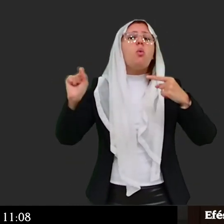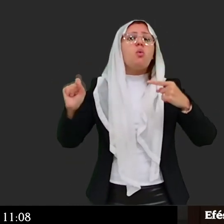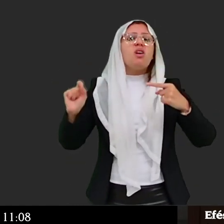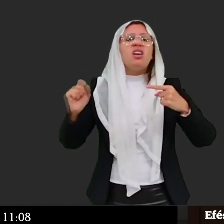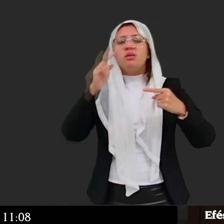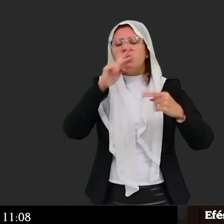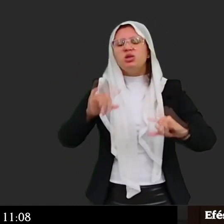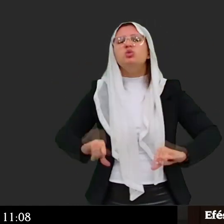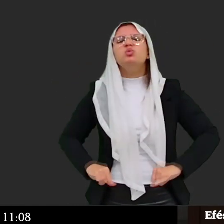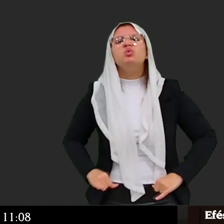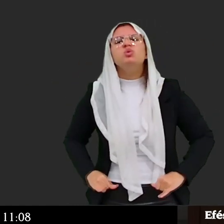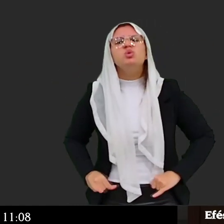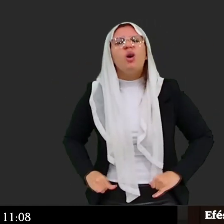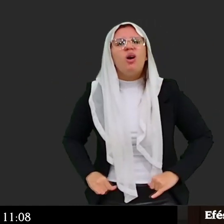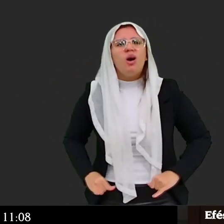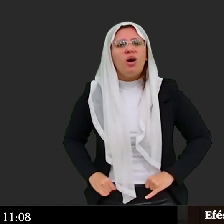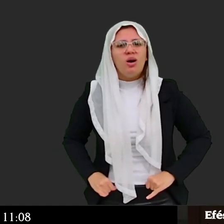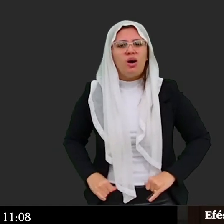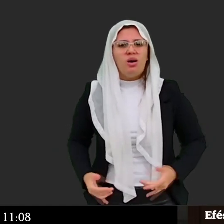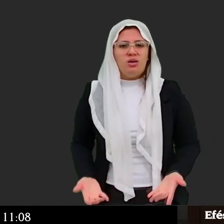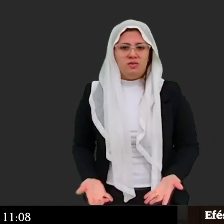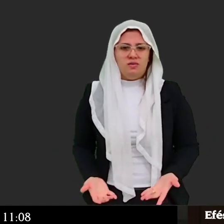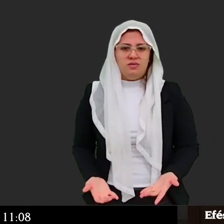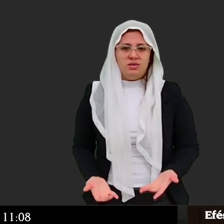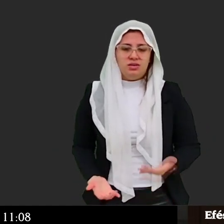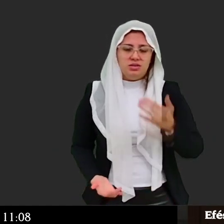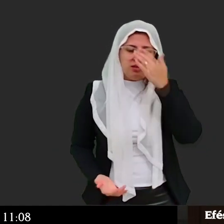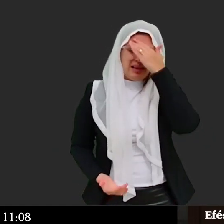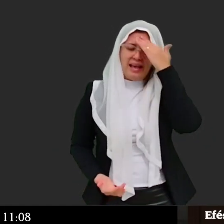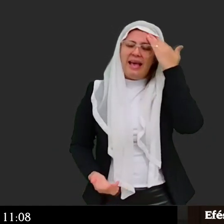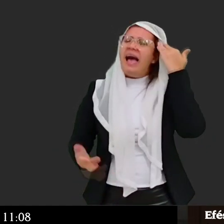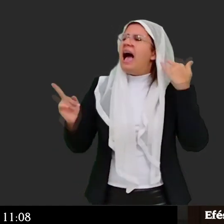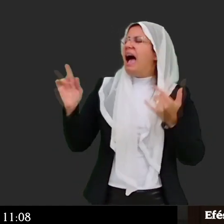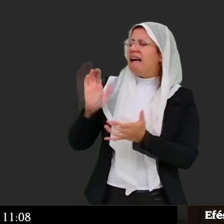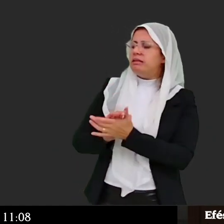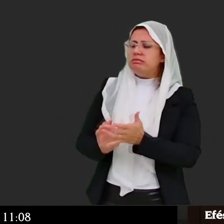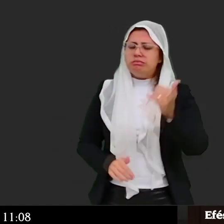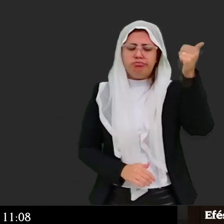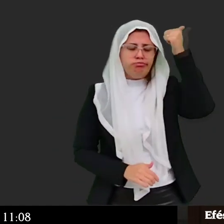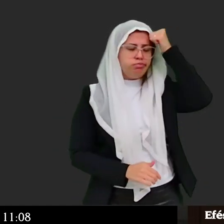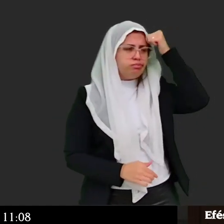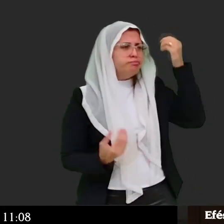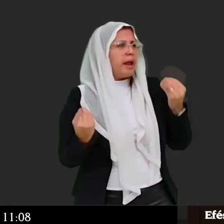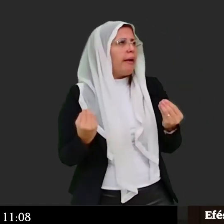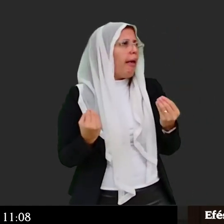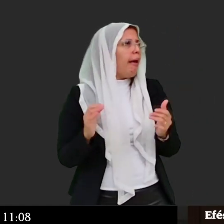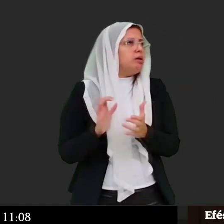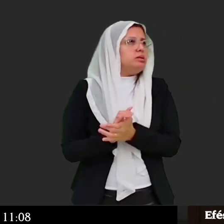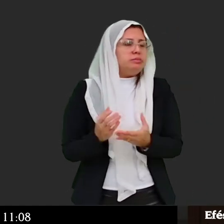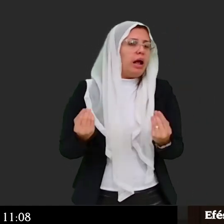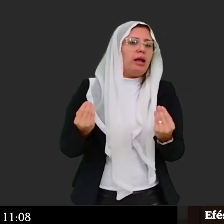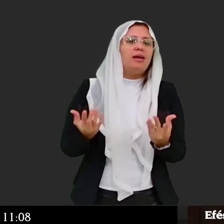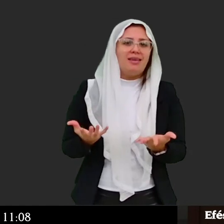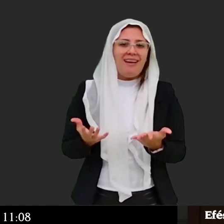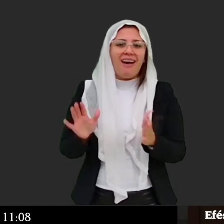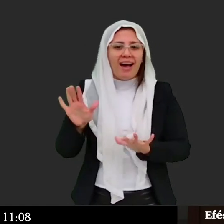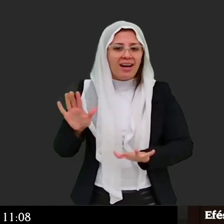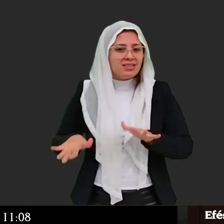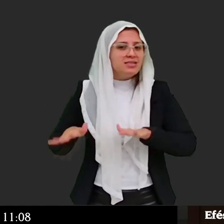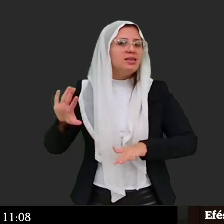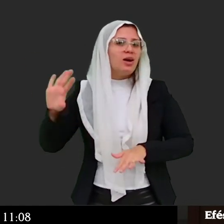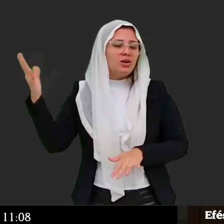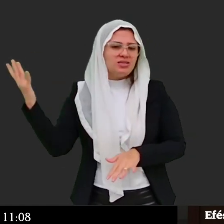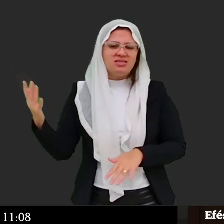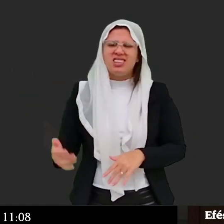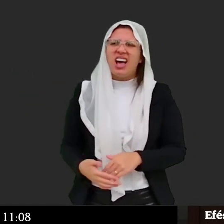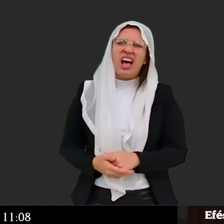Quantos que arrependem-se de terem casado, materialmente falando. Eu não